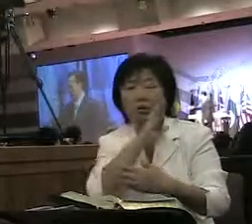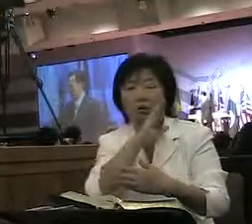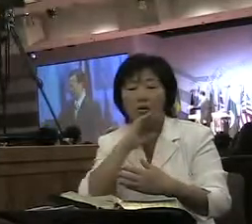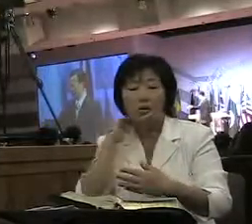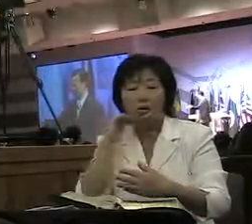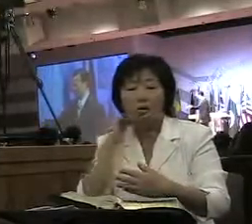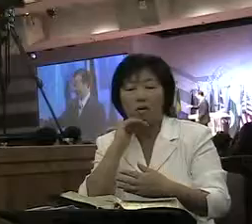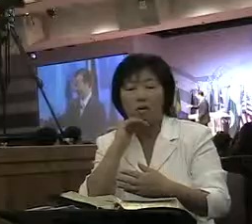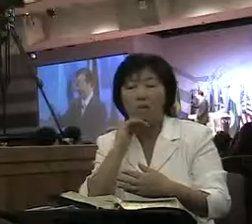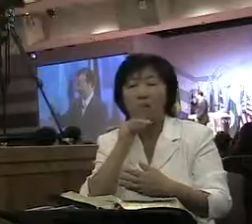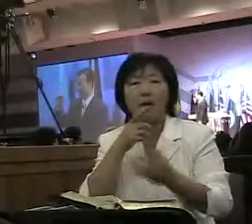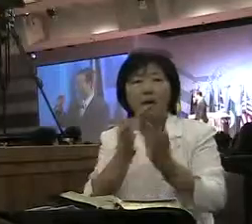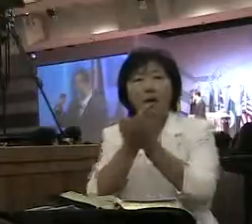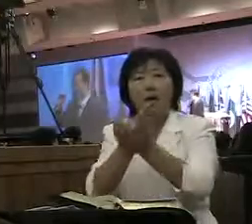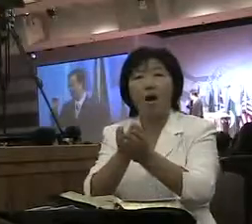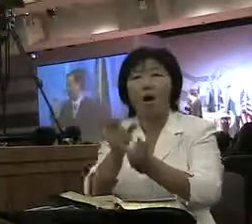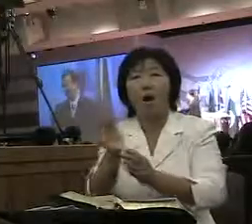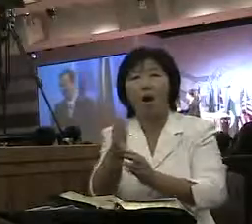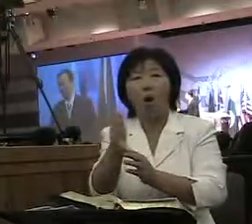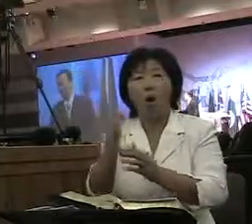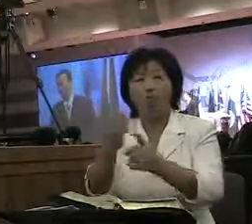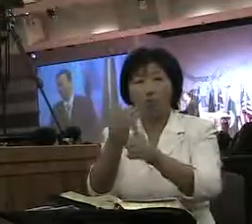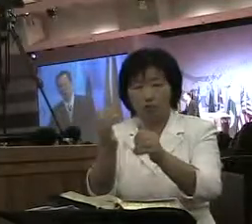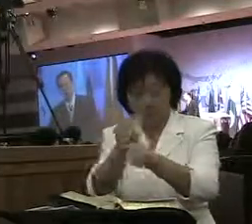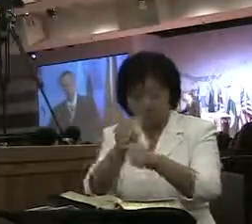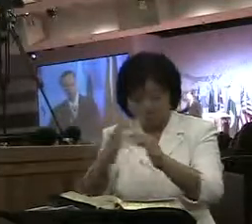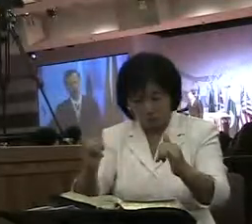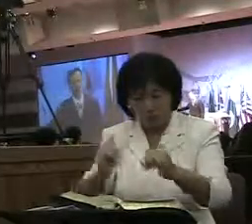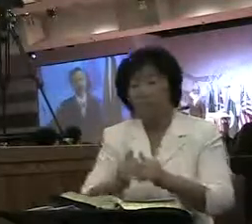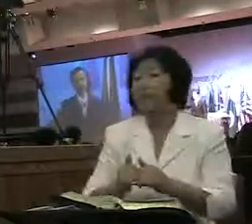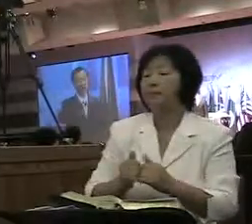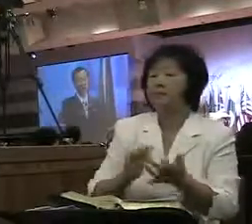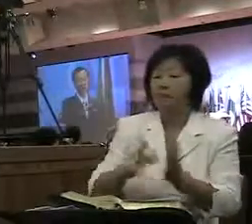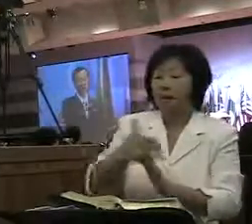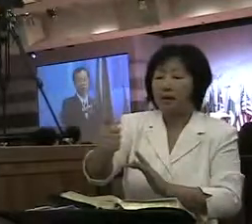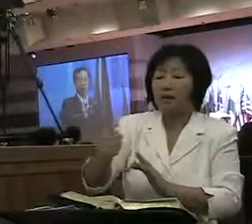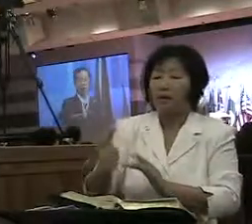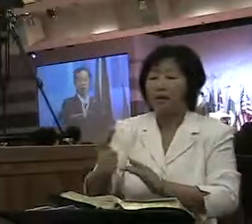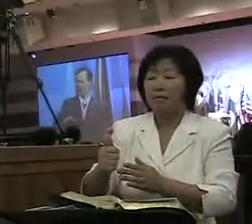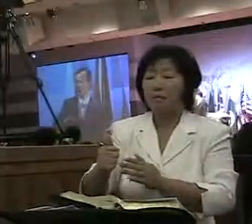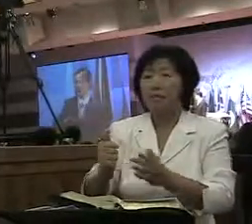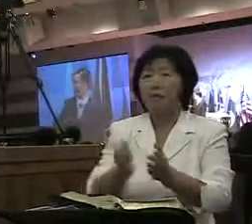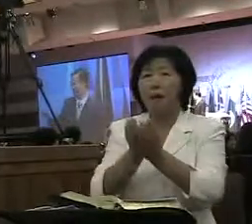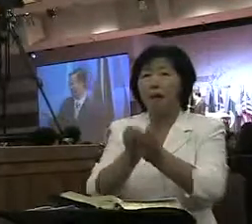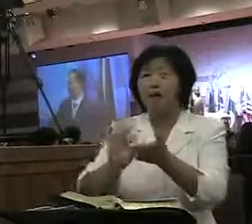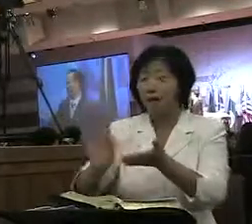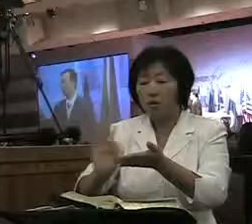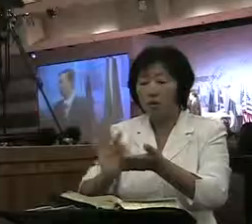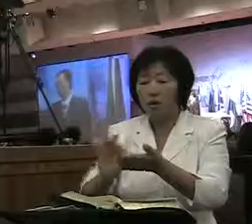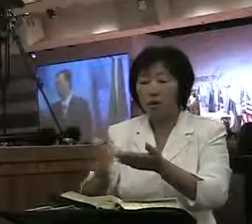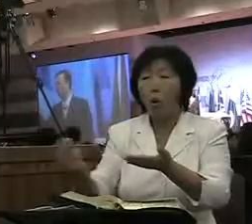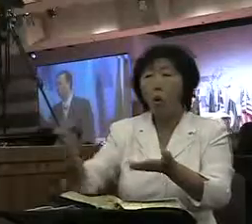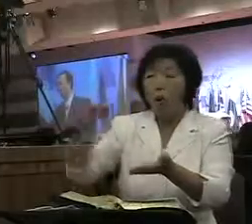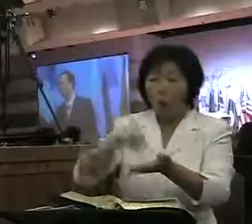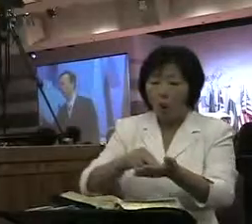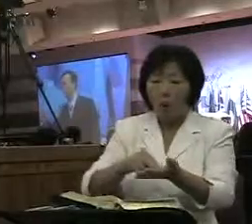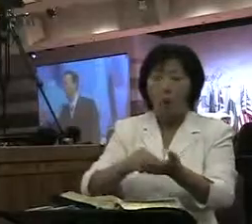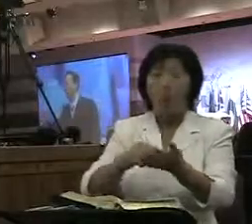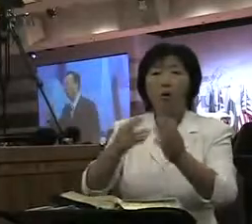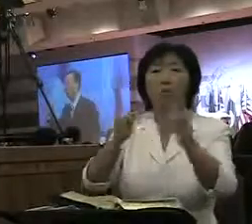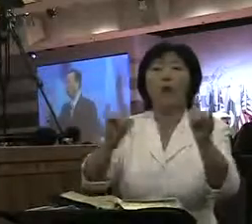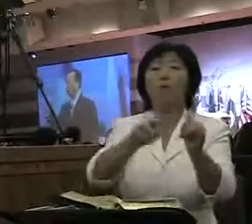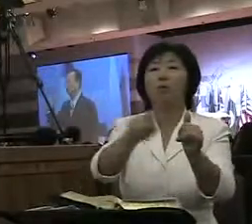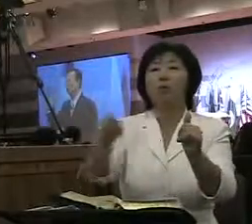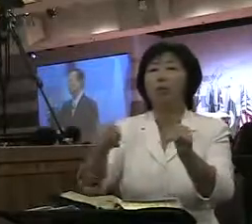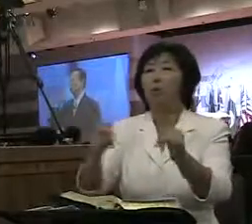배에서 이제 어부였잖아요. 배에서 이제 그 할 일을 하고 있는데 예수님께서 배를 쓰시겠다고 하고 올라와서 대중들을 가르치시는데,